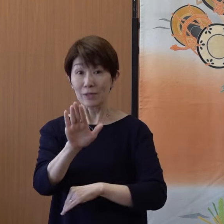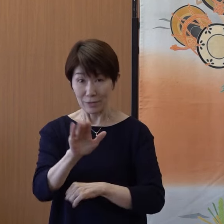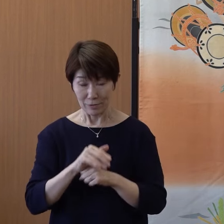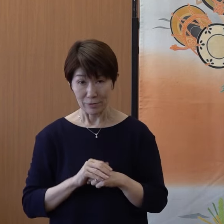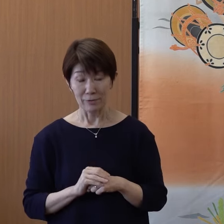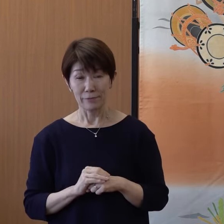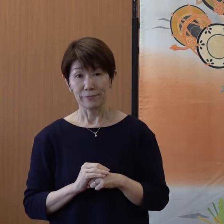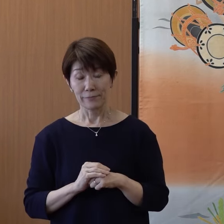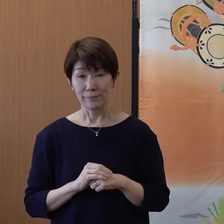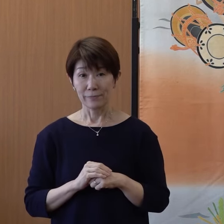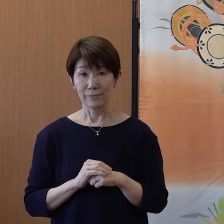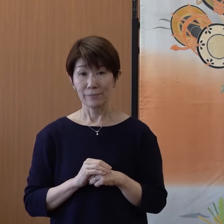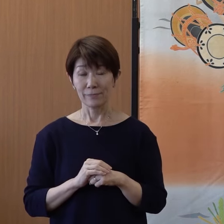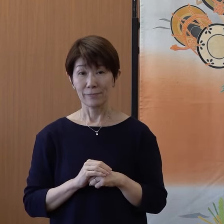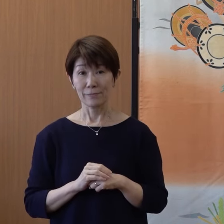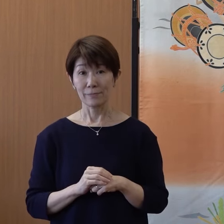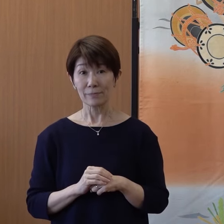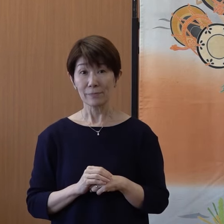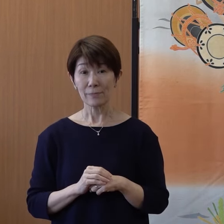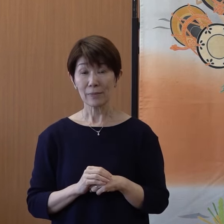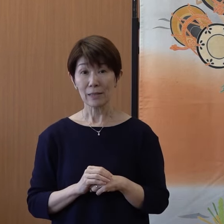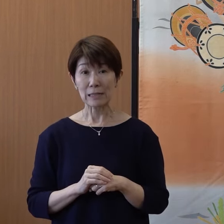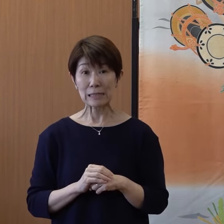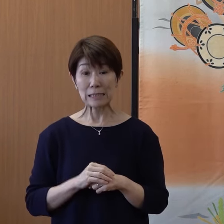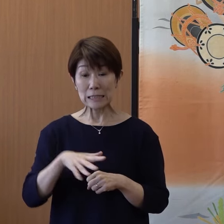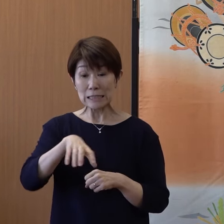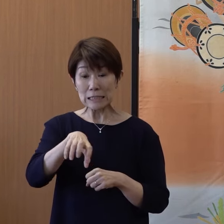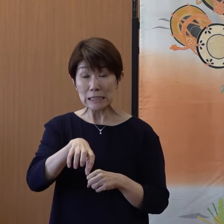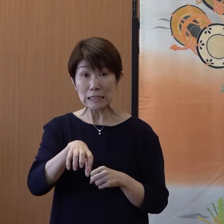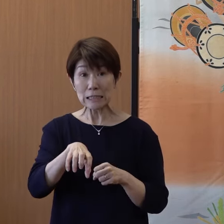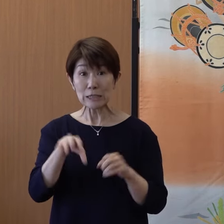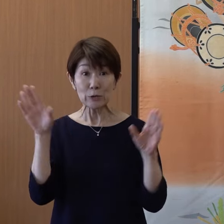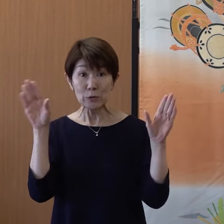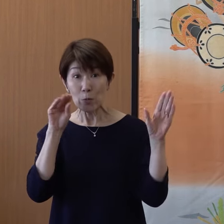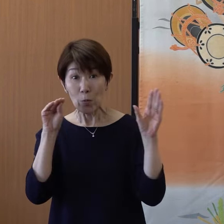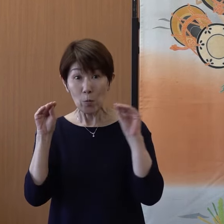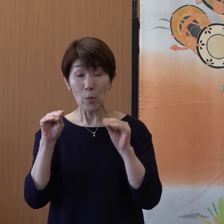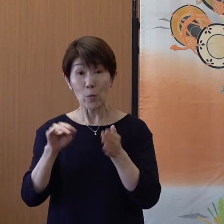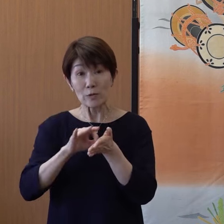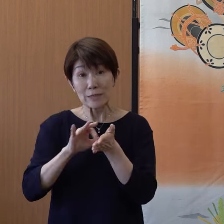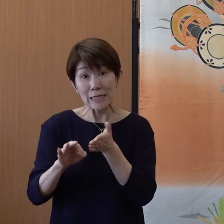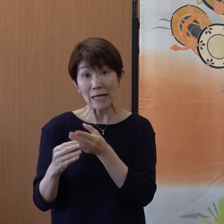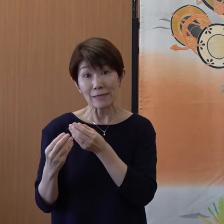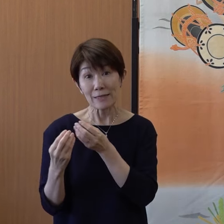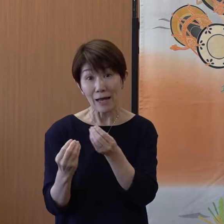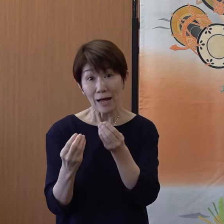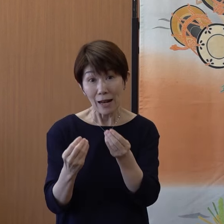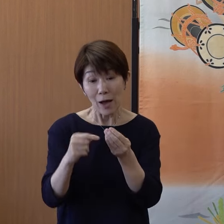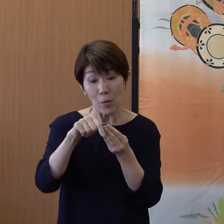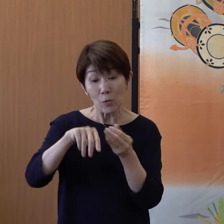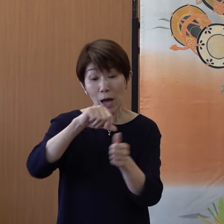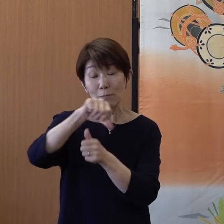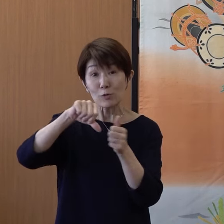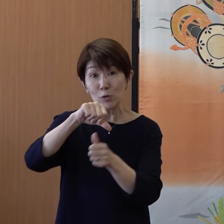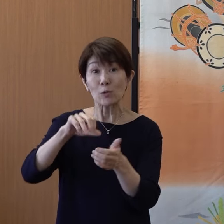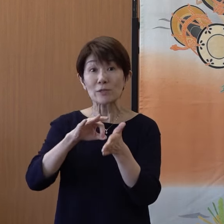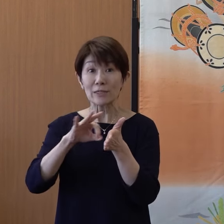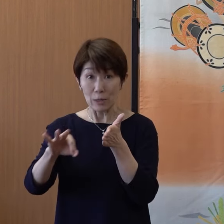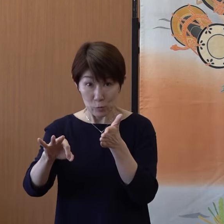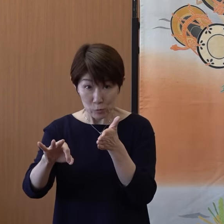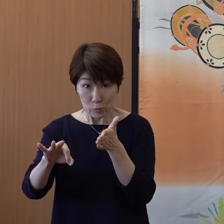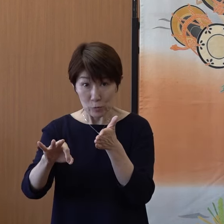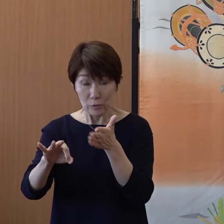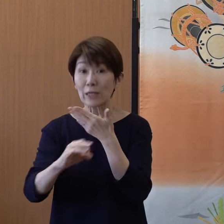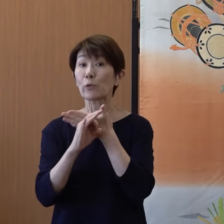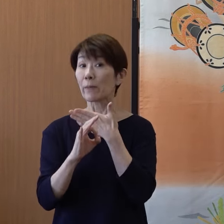で、その位置情報を使いながらで、このアプリを使いますので、例え